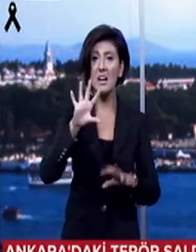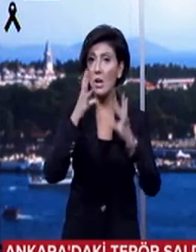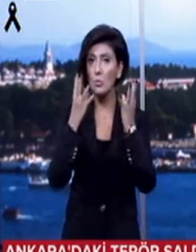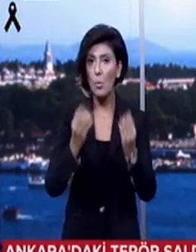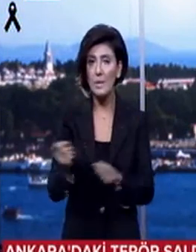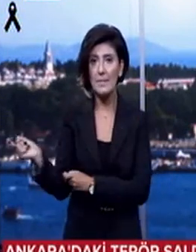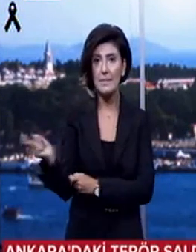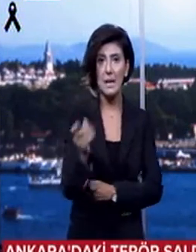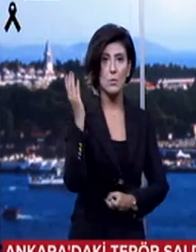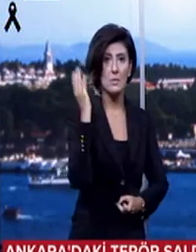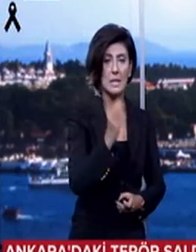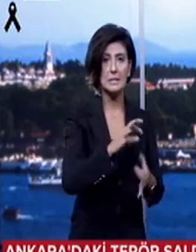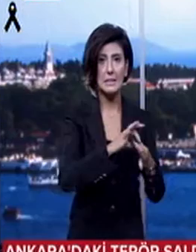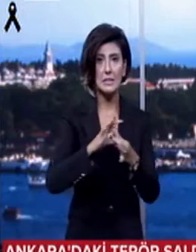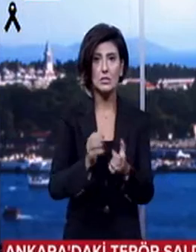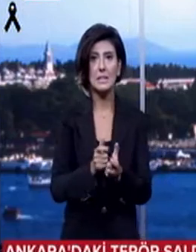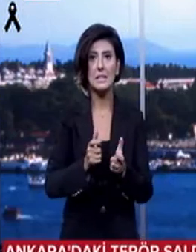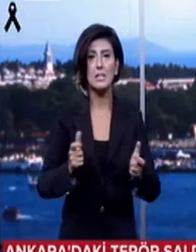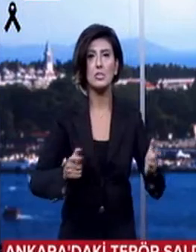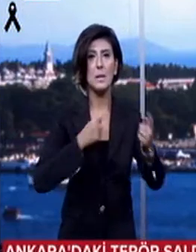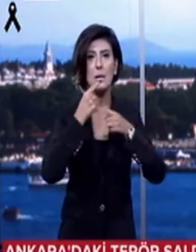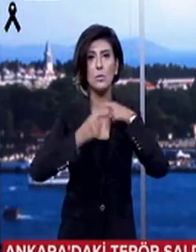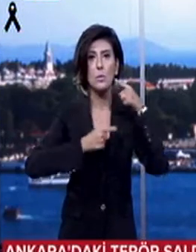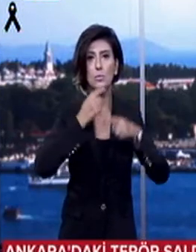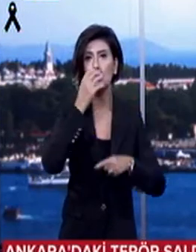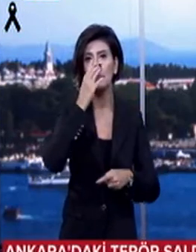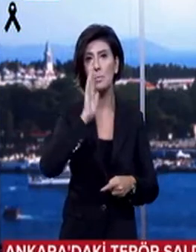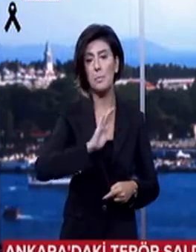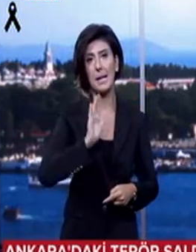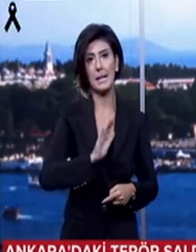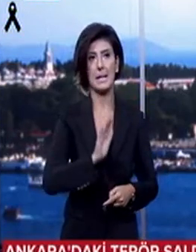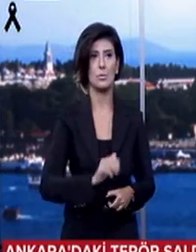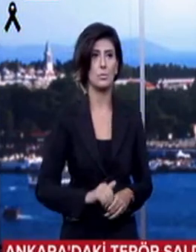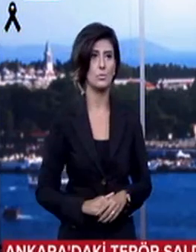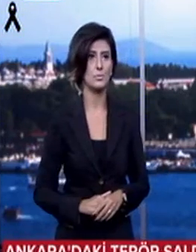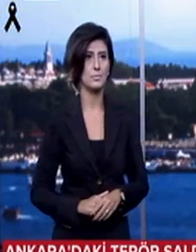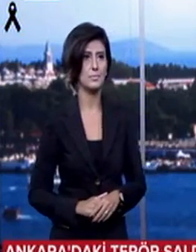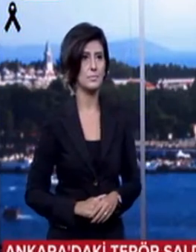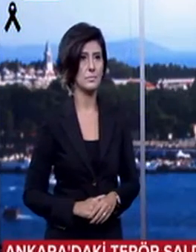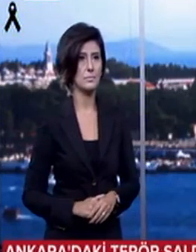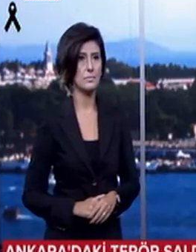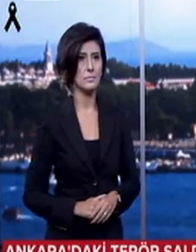Ankara'da meydana gelen terör saldırısına ilişkin gelişmelerin ele alındığı belirtildi.